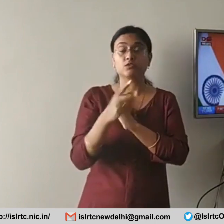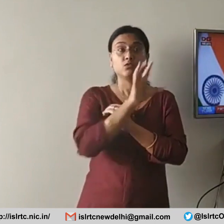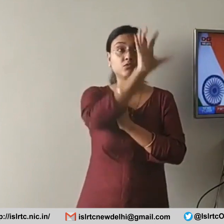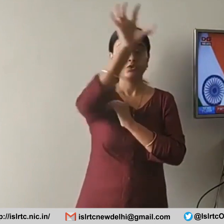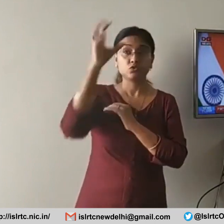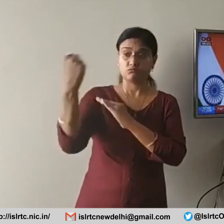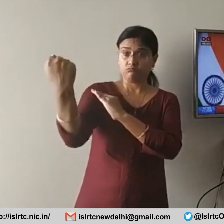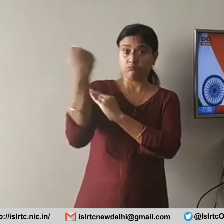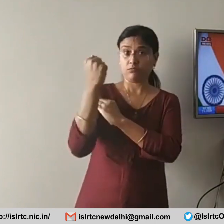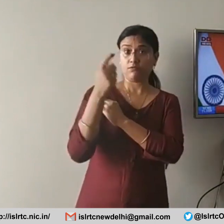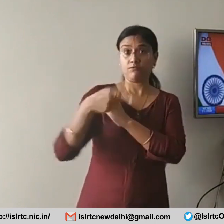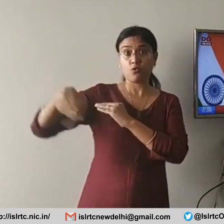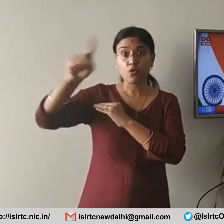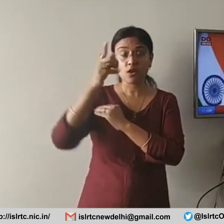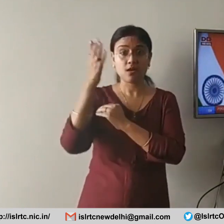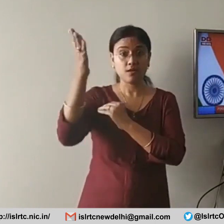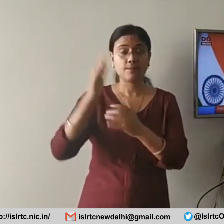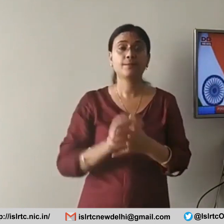देशों में